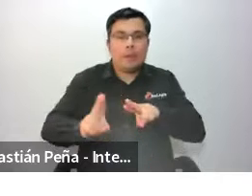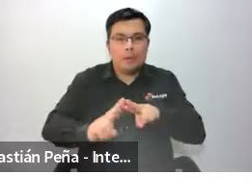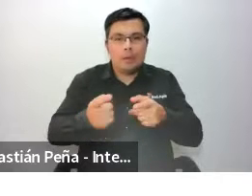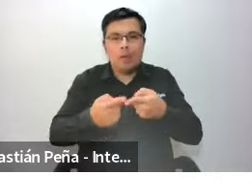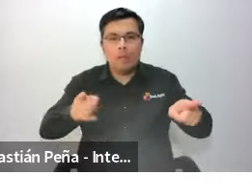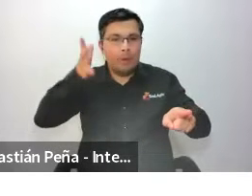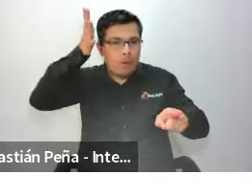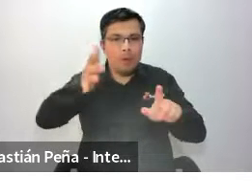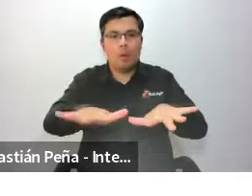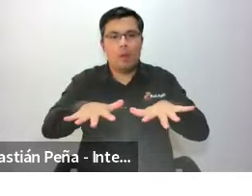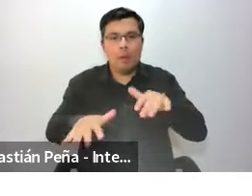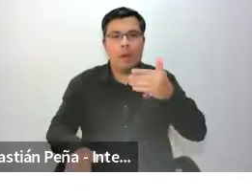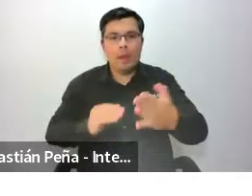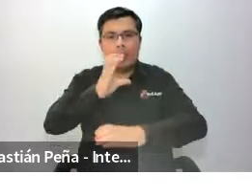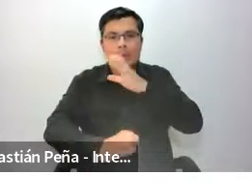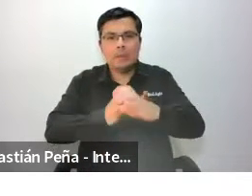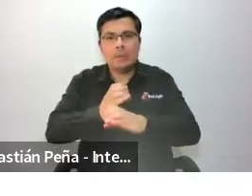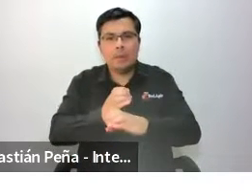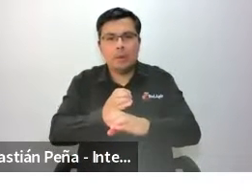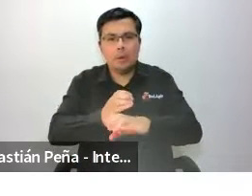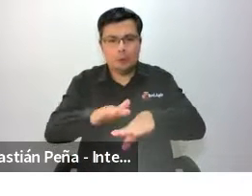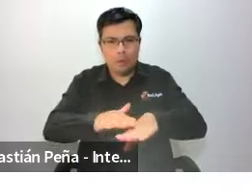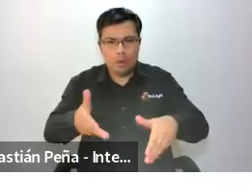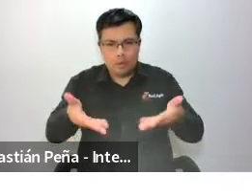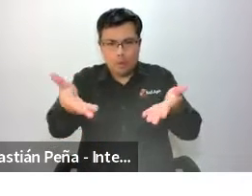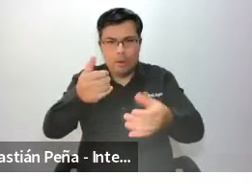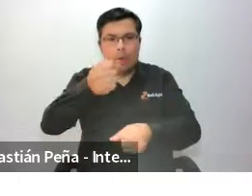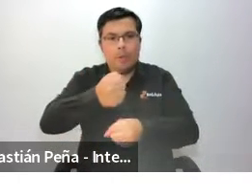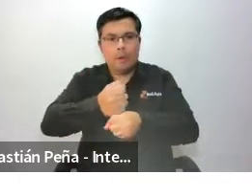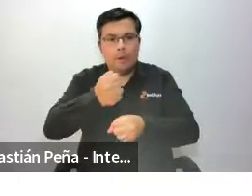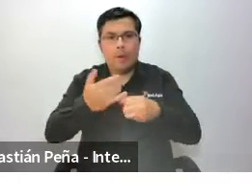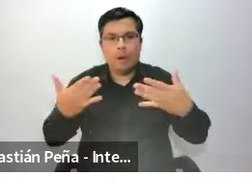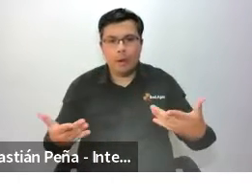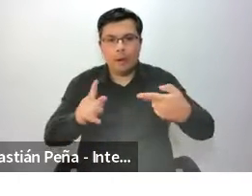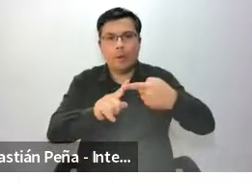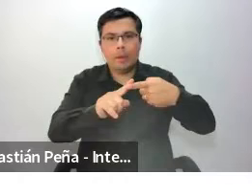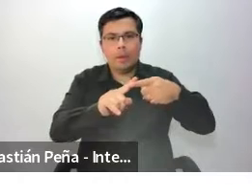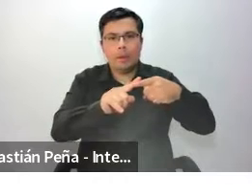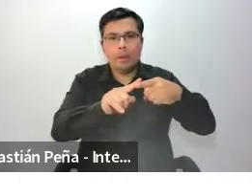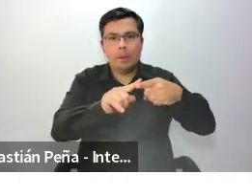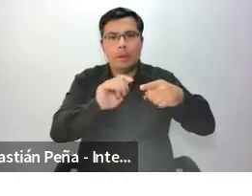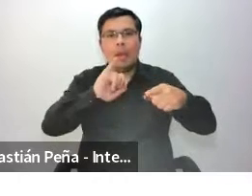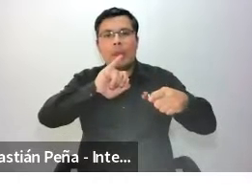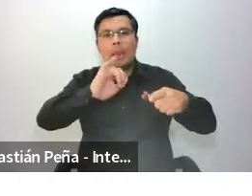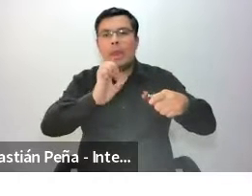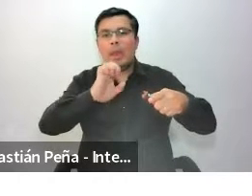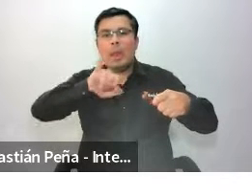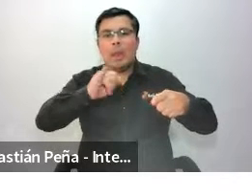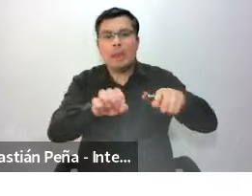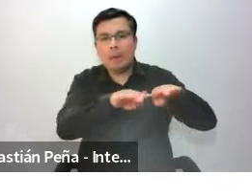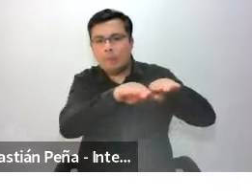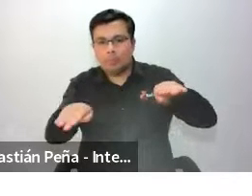dispuesto para trabajar en este eje. En el eje de sensibilización y formación están en